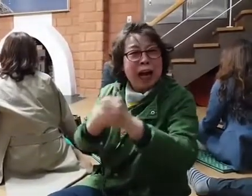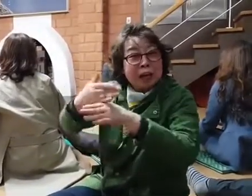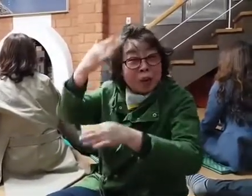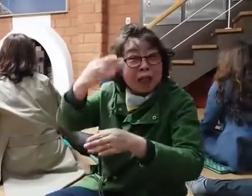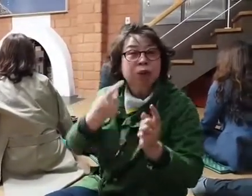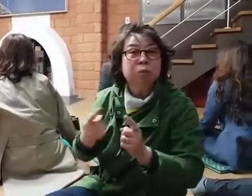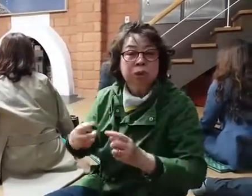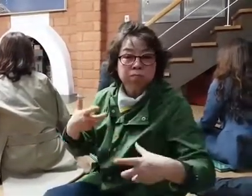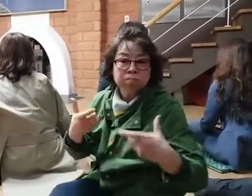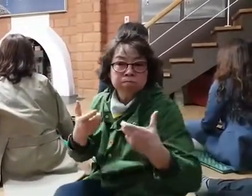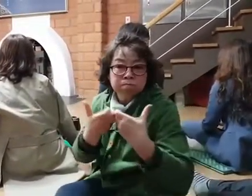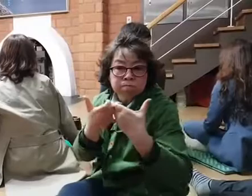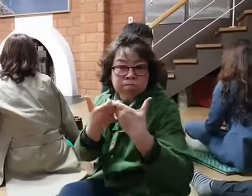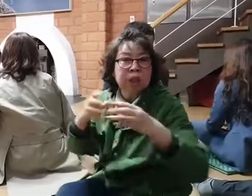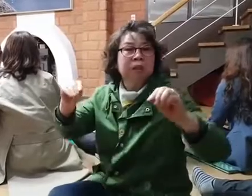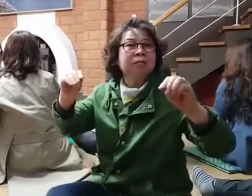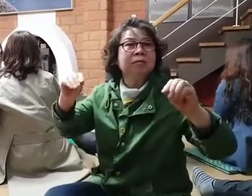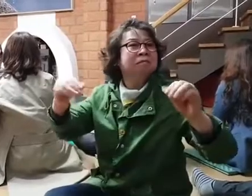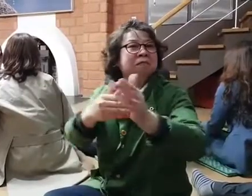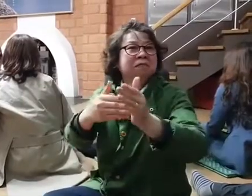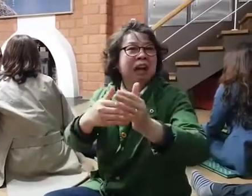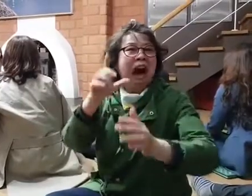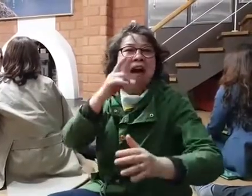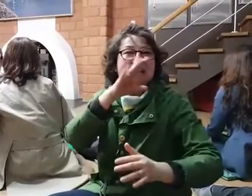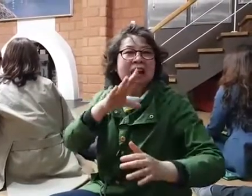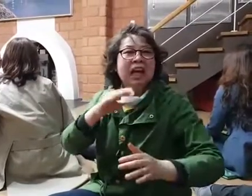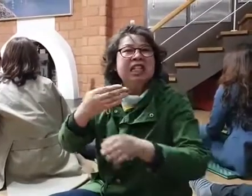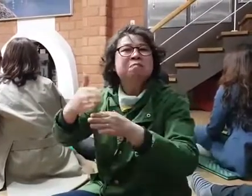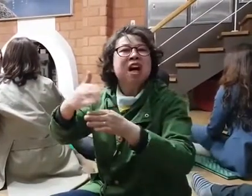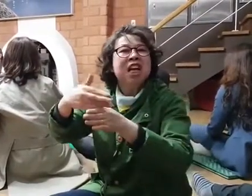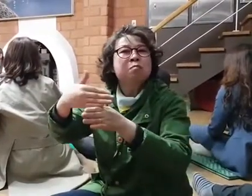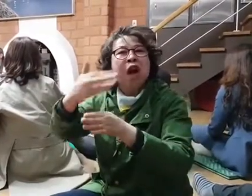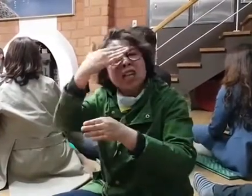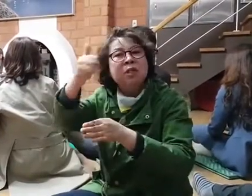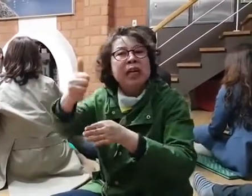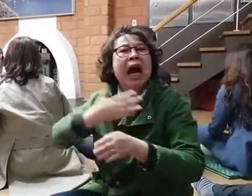이제는 대치 상태는 끝났습니다. 안 돼. 안 되는 걸 김정일은 알아.